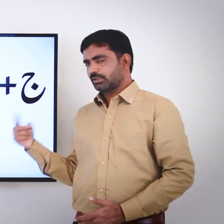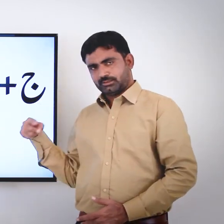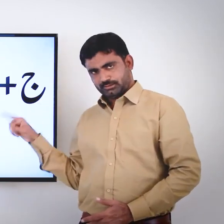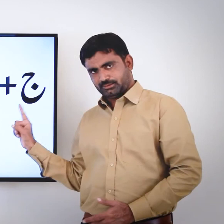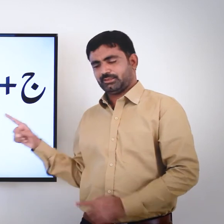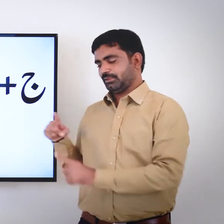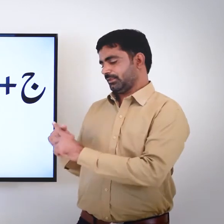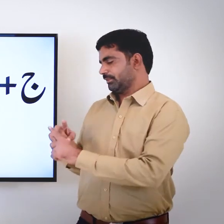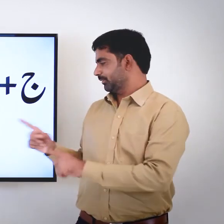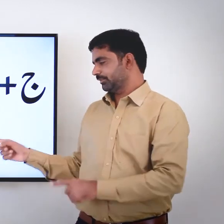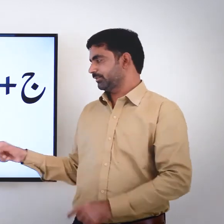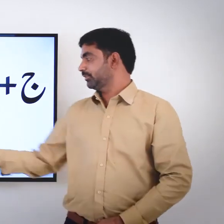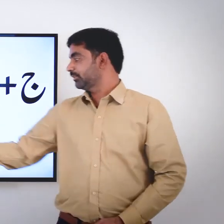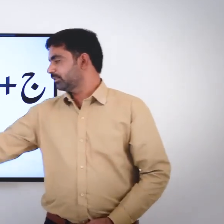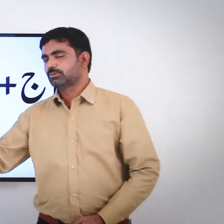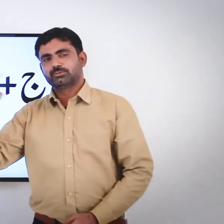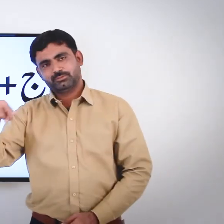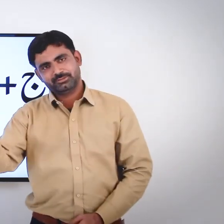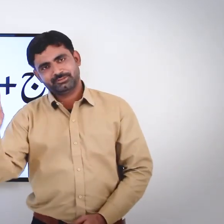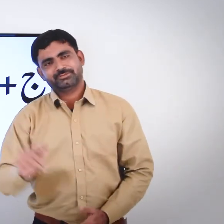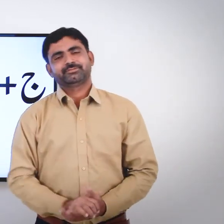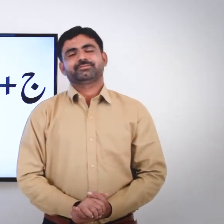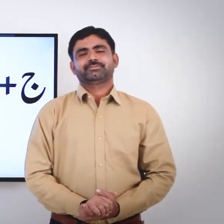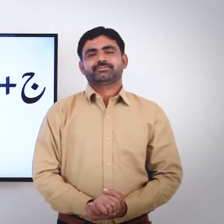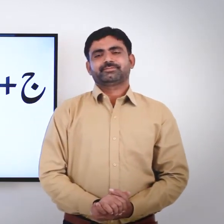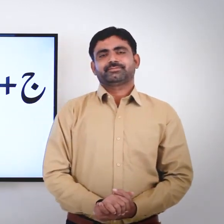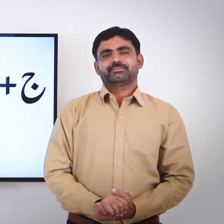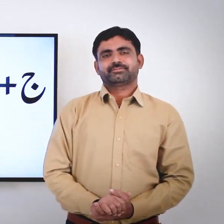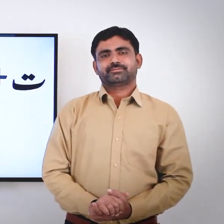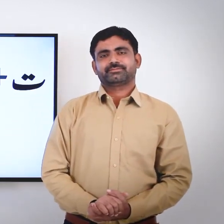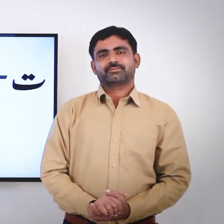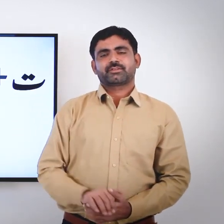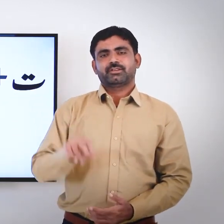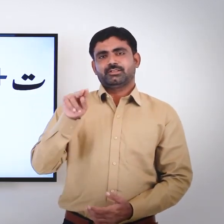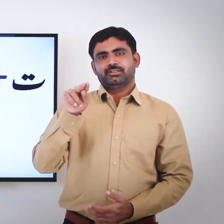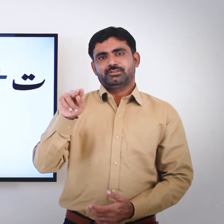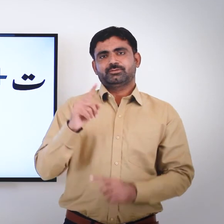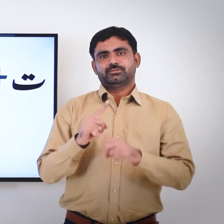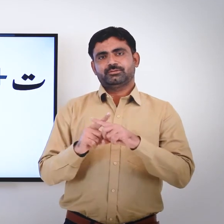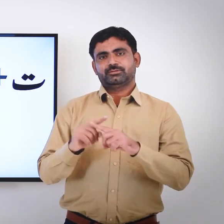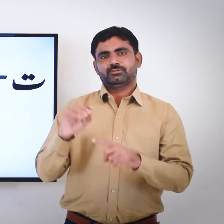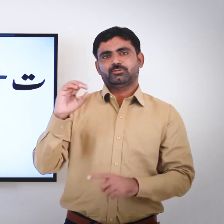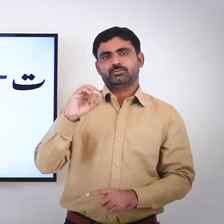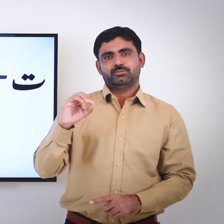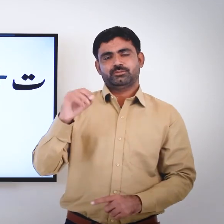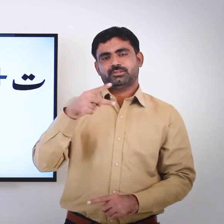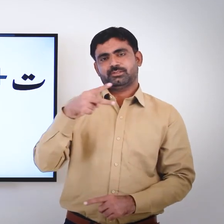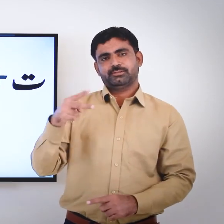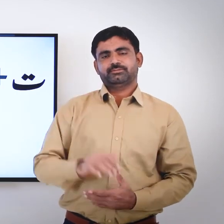حل غلط، جل بالکل درست۔ تے جمع واو